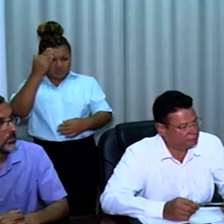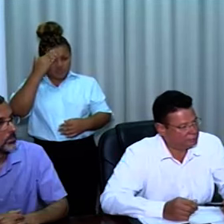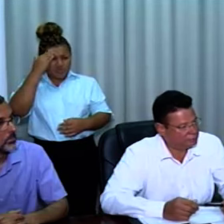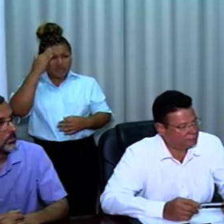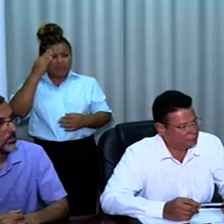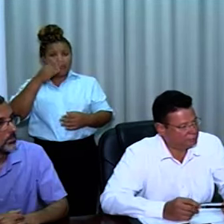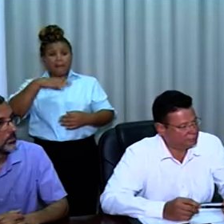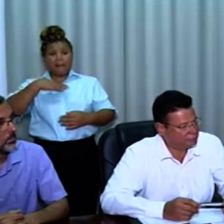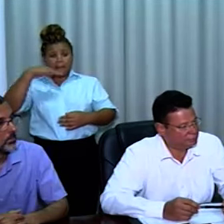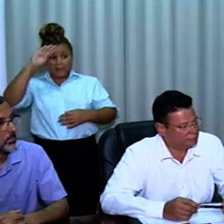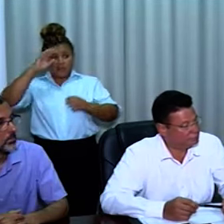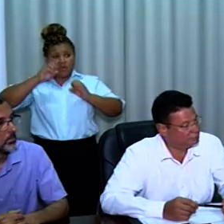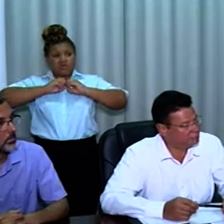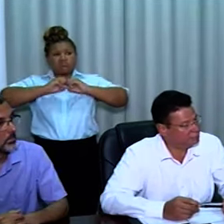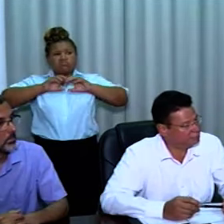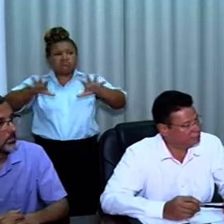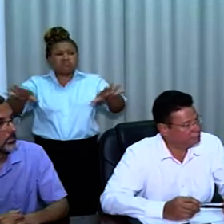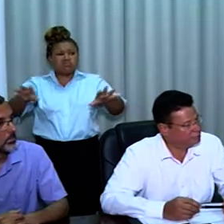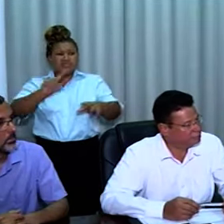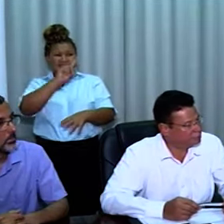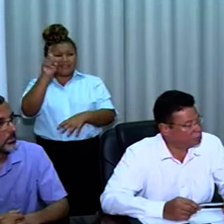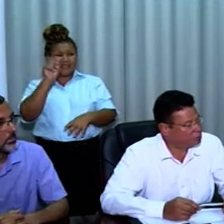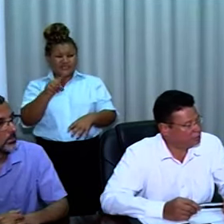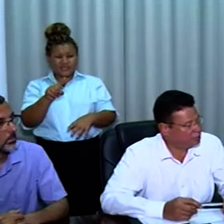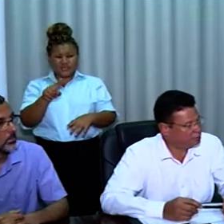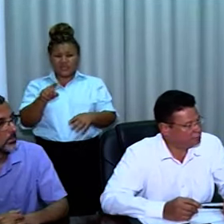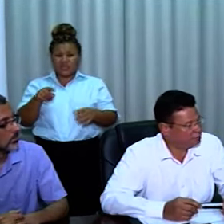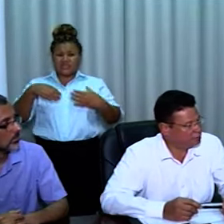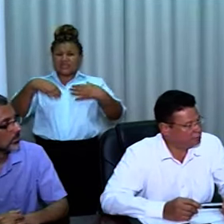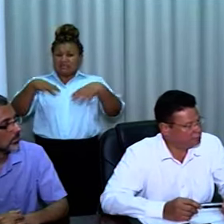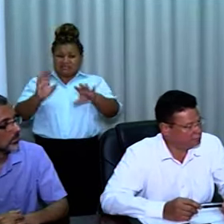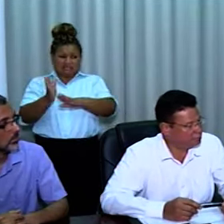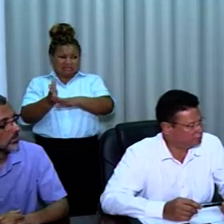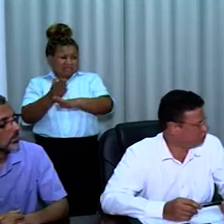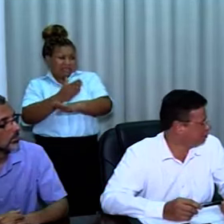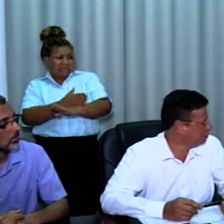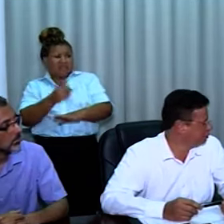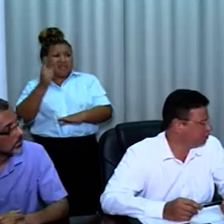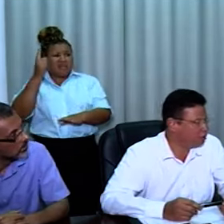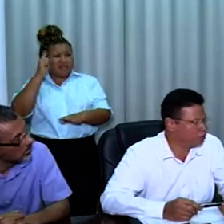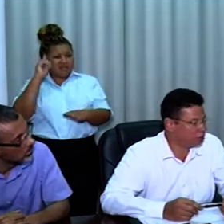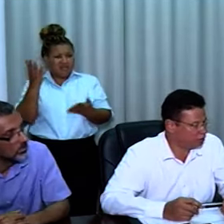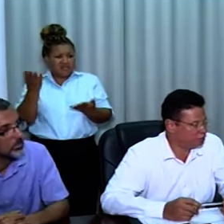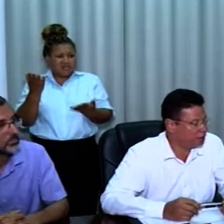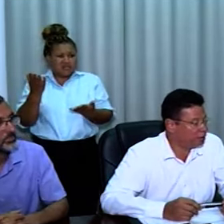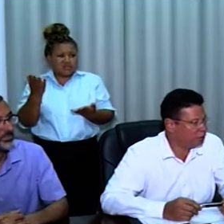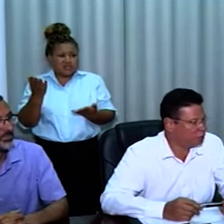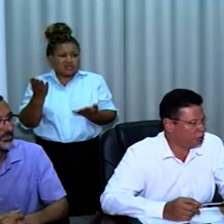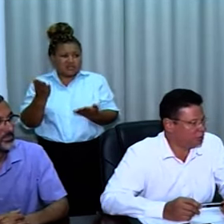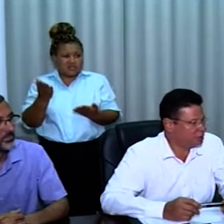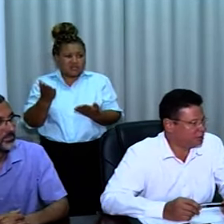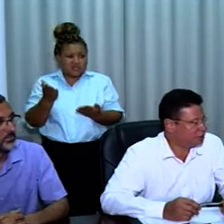ici là bas, commence joindre tous les jours. Après, pratiquement après ça, des semaines passées, les types dans ça. Non, mais longtemps nous besoin.